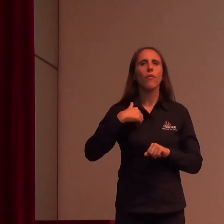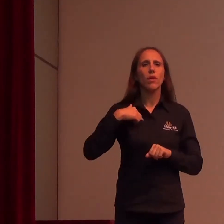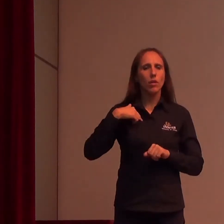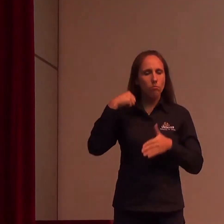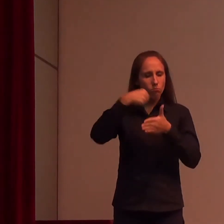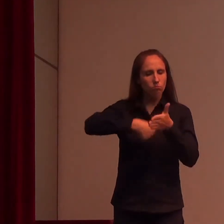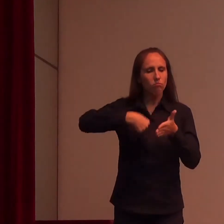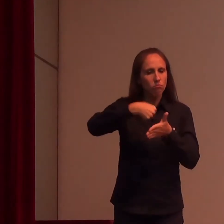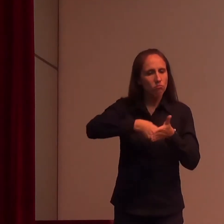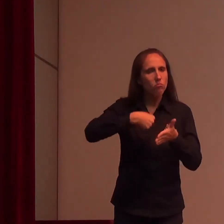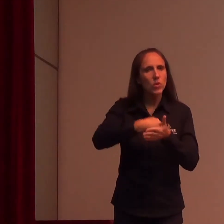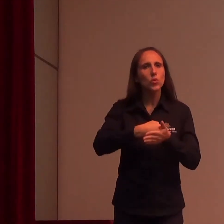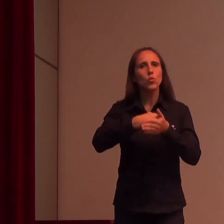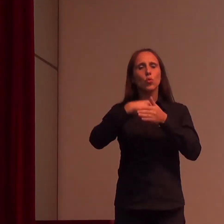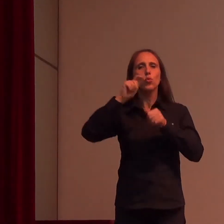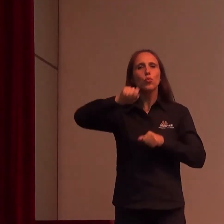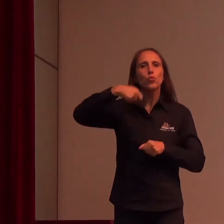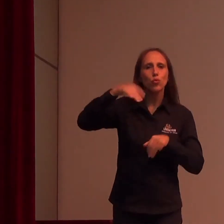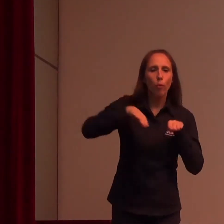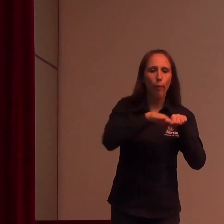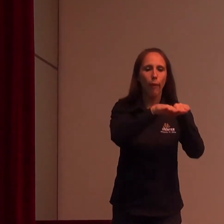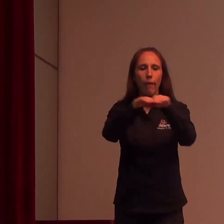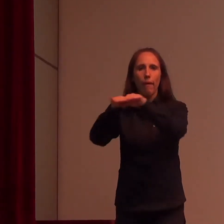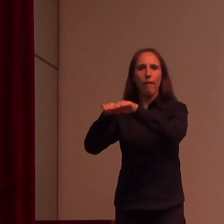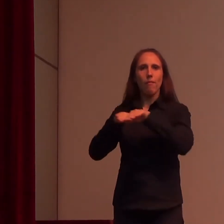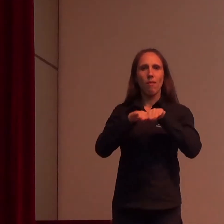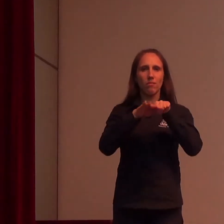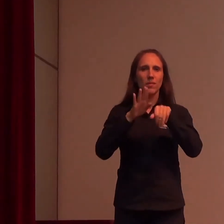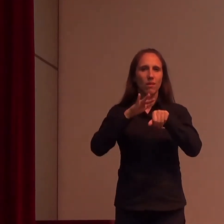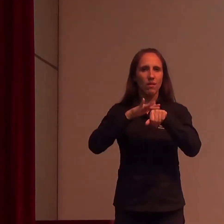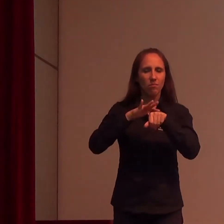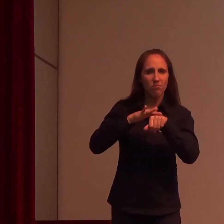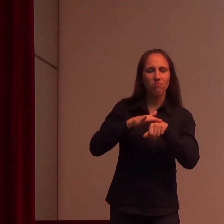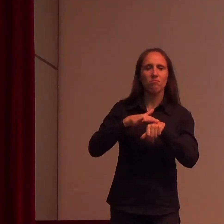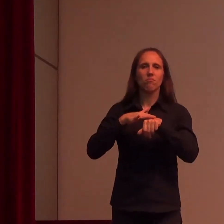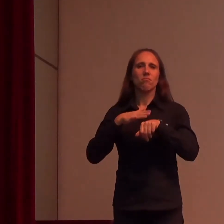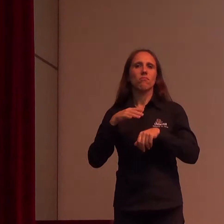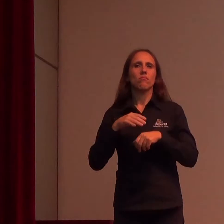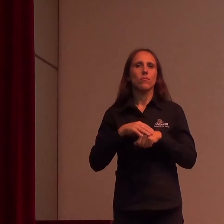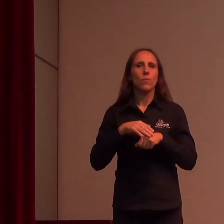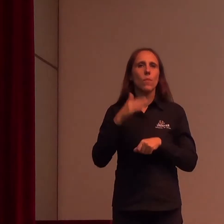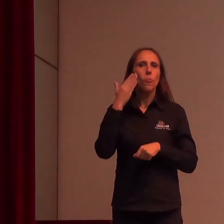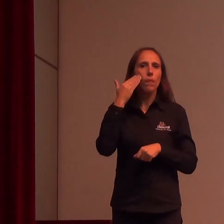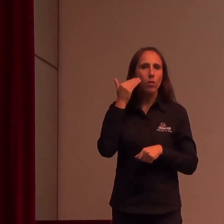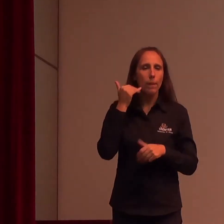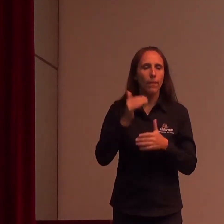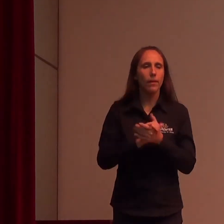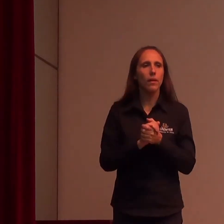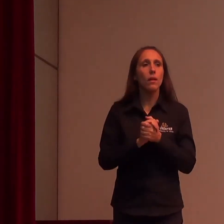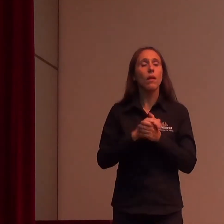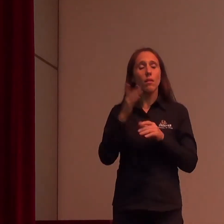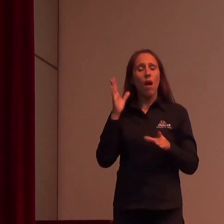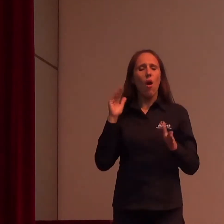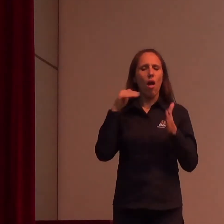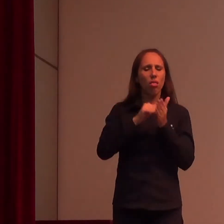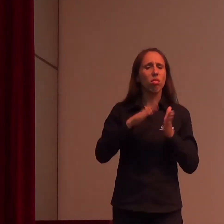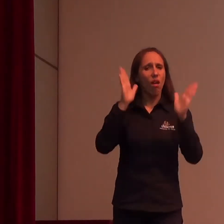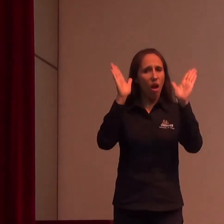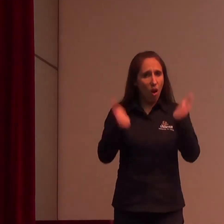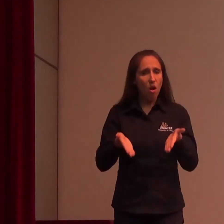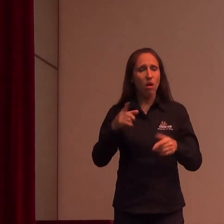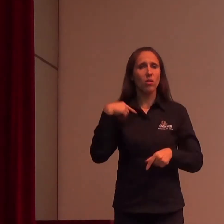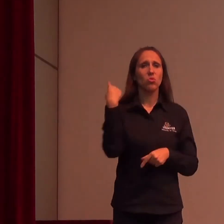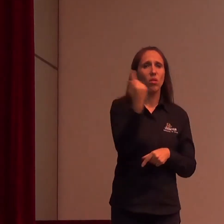questão de igualdade racial. E a gente está até hoje, desde lá que essa lei foi criada, a gente está até hoje